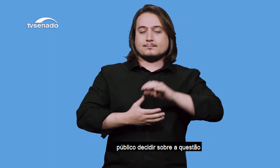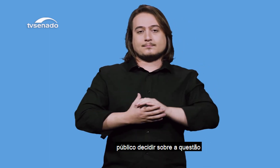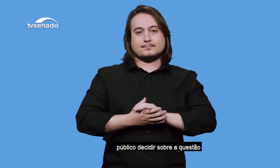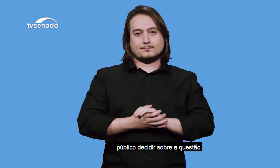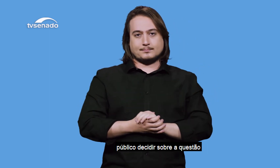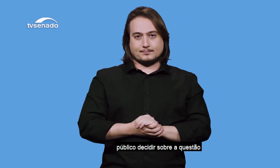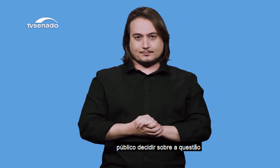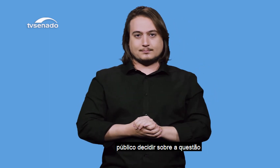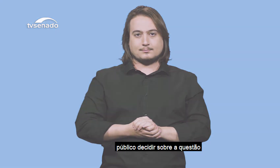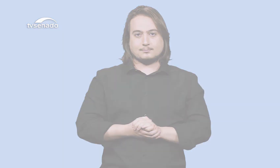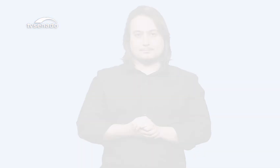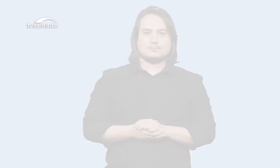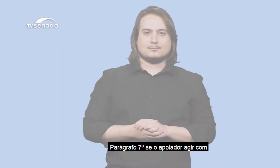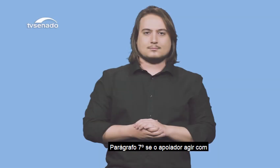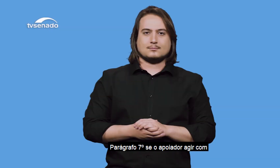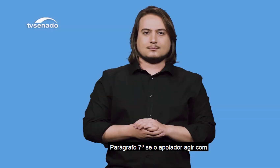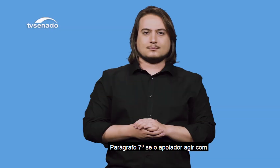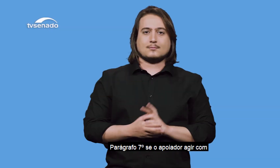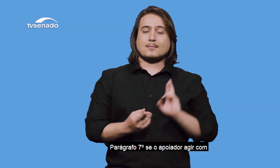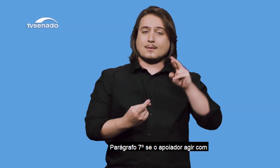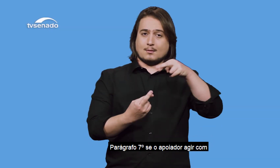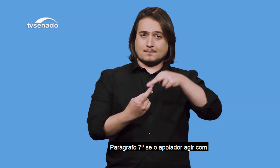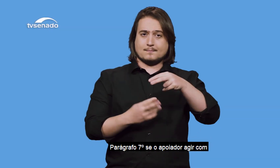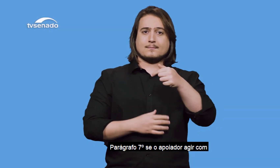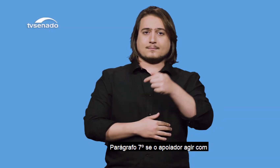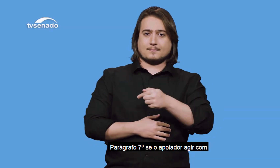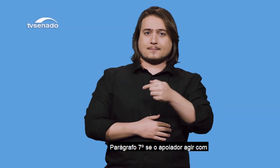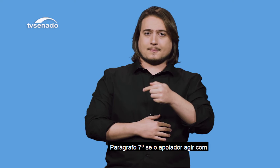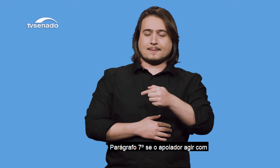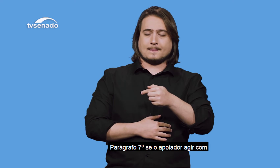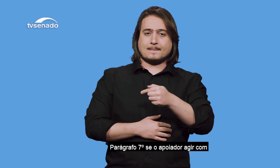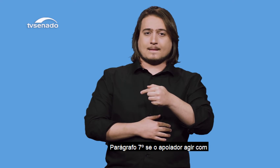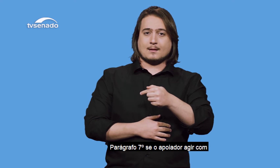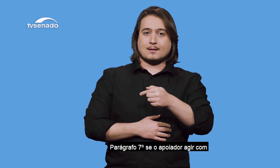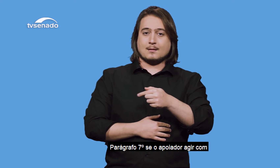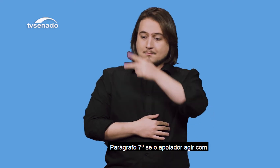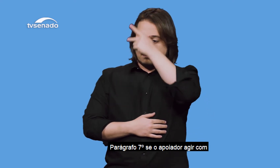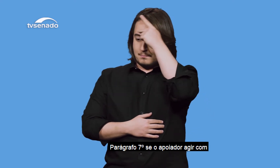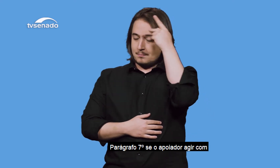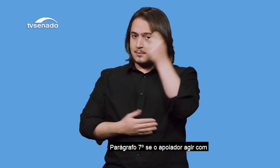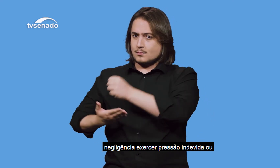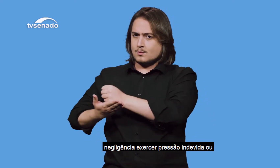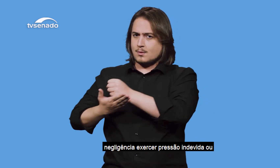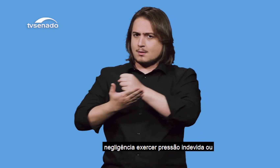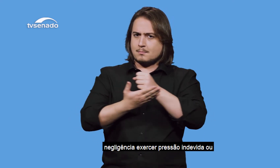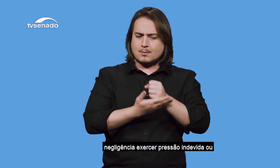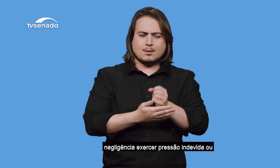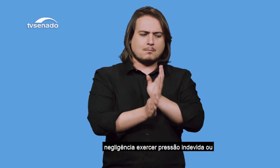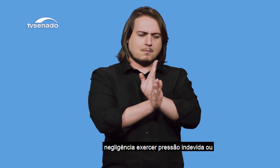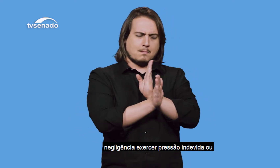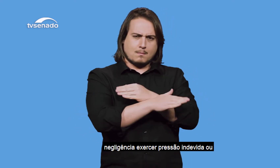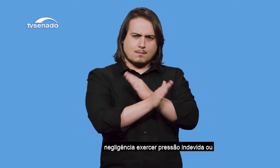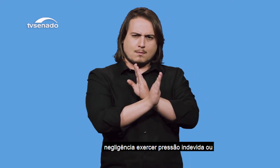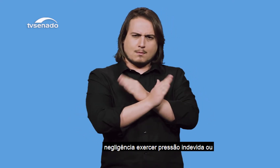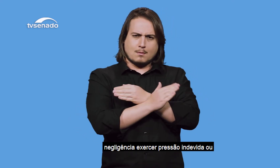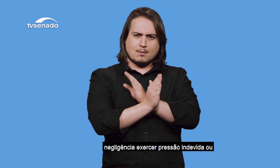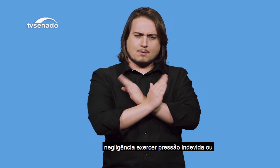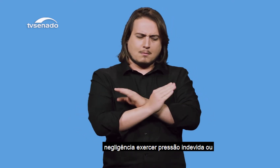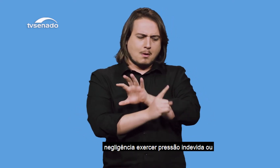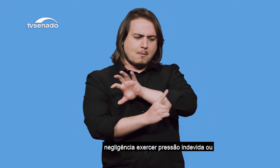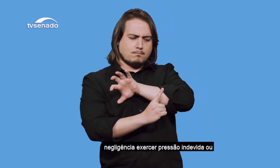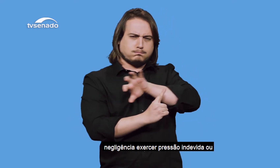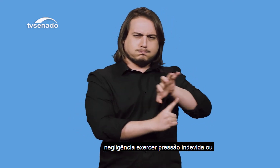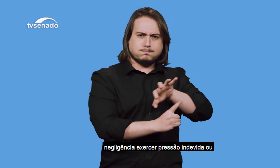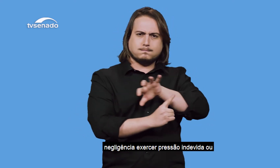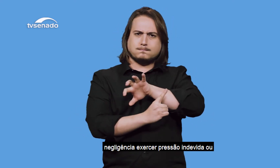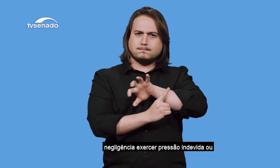questão parágrafo 7º se o apoiador agir com negligência exercer pressão